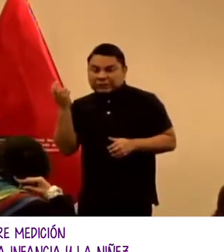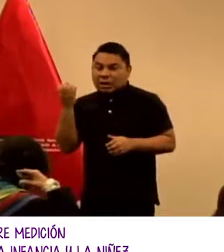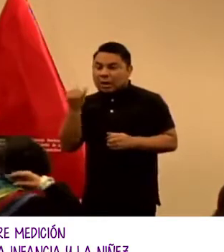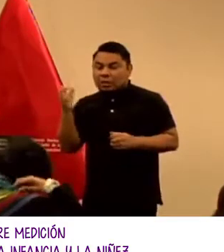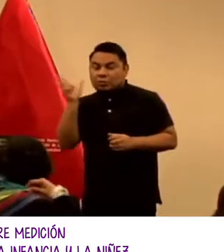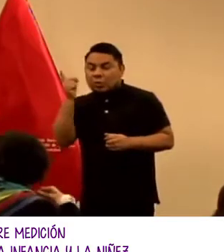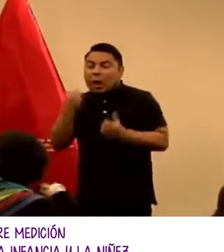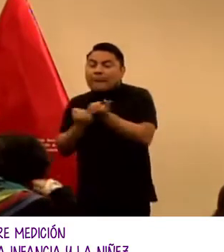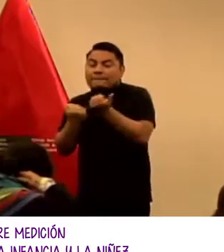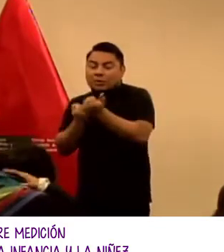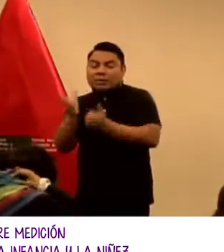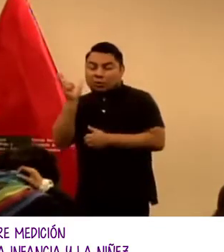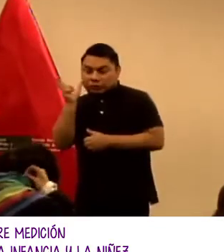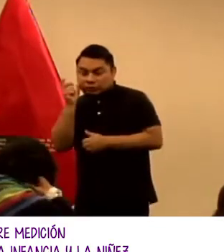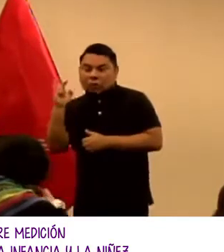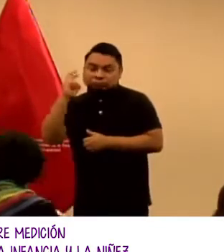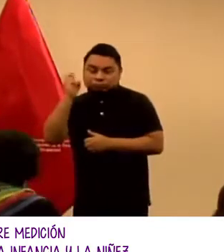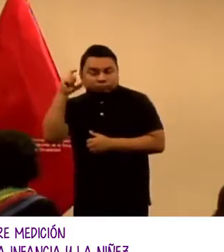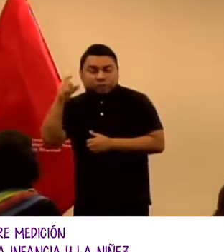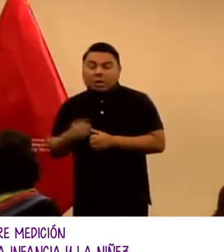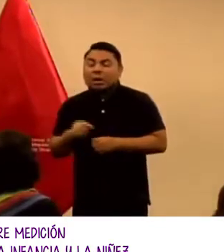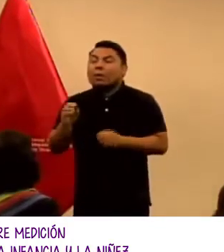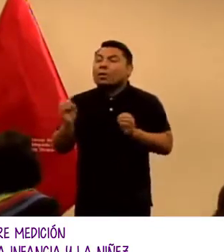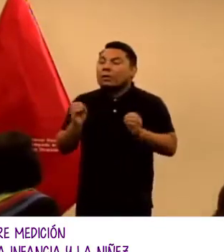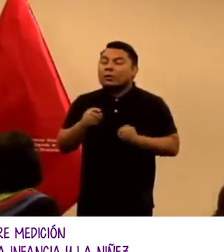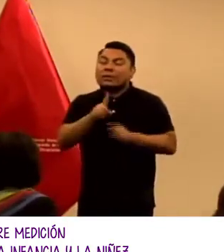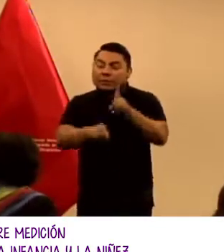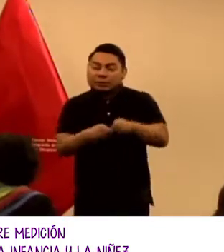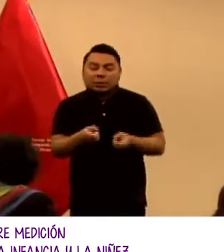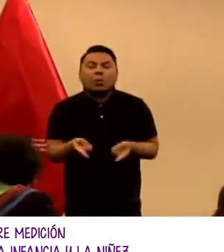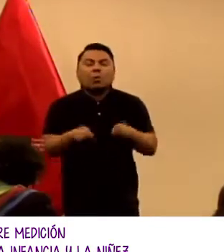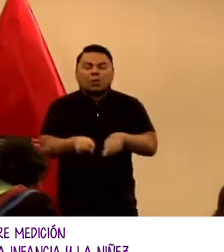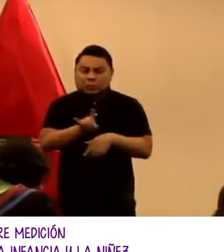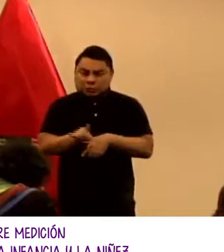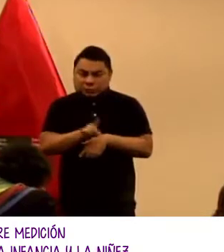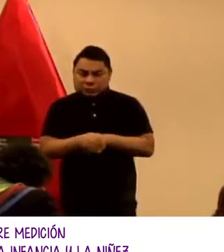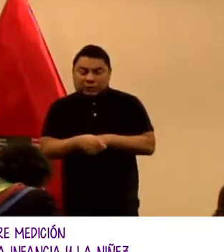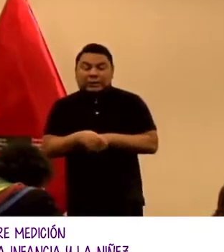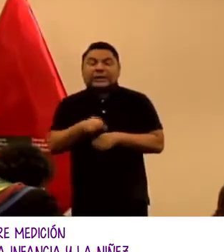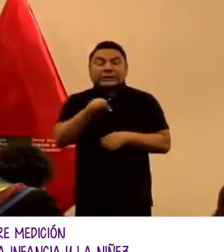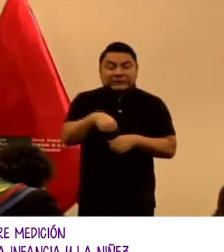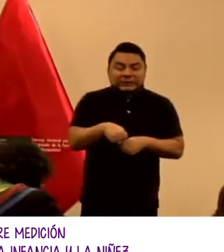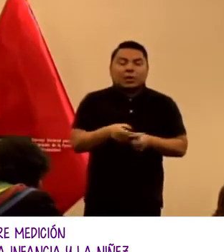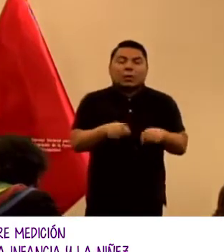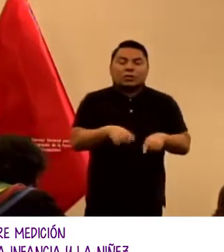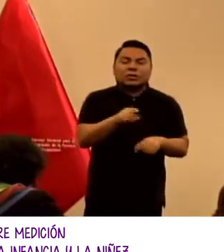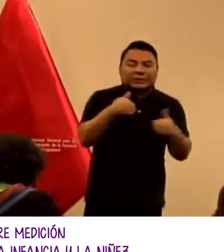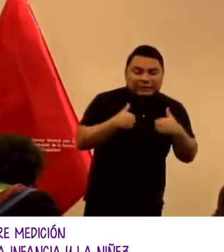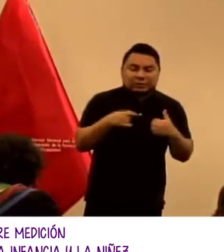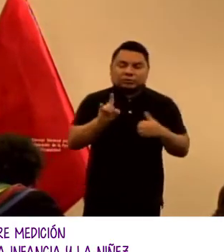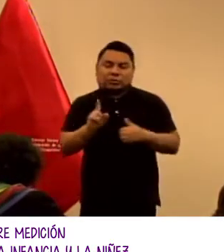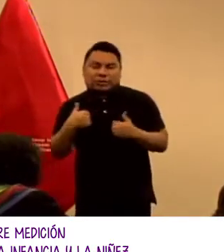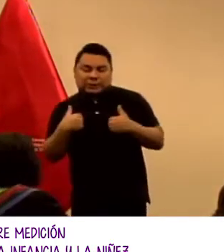o algún apoyo para la audición, y se le pregunta ya sea cuándo la usa, si es que lo tiene, o si no lo tiene, no se hace esa